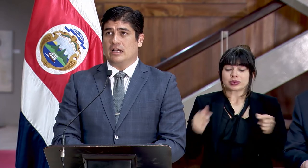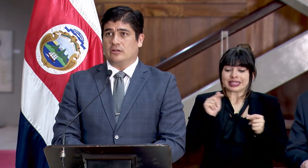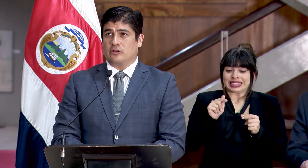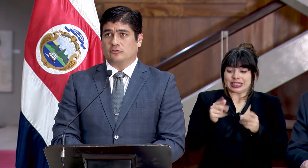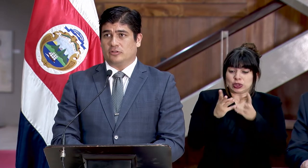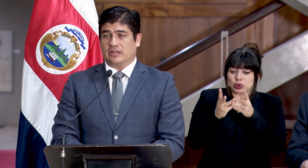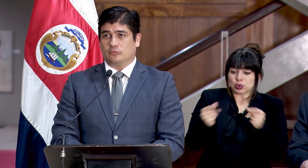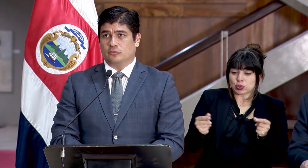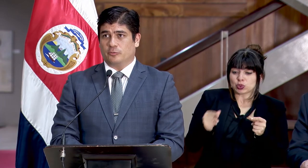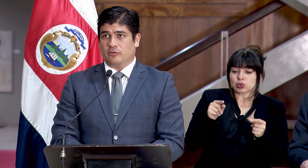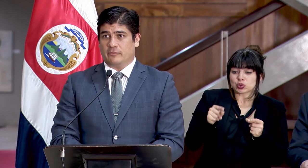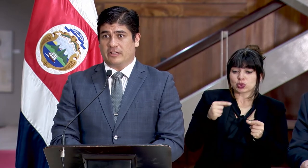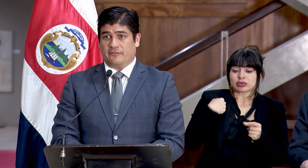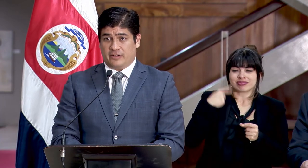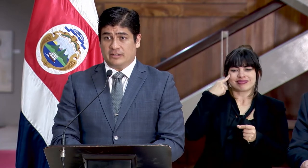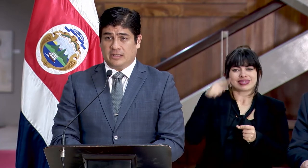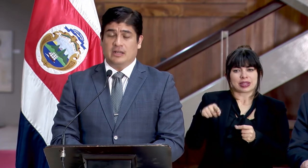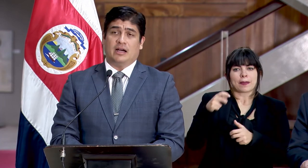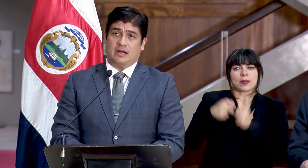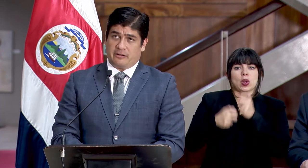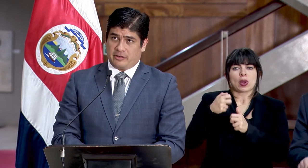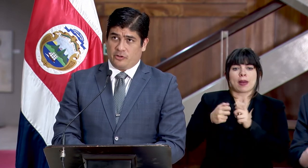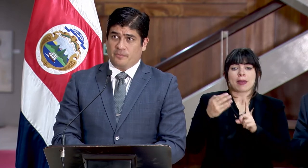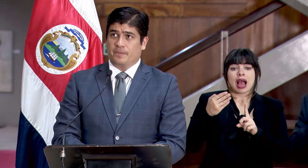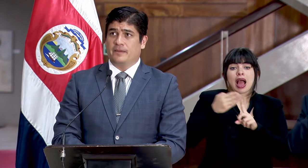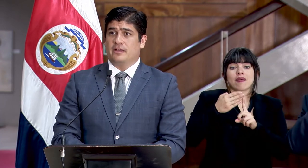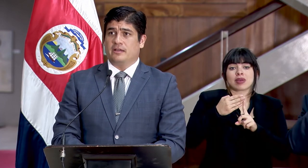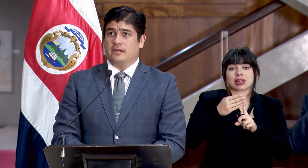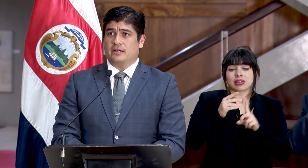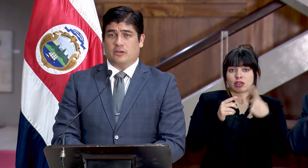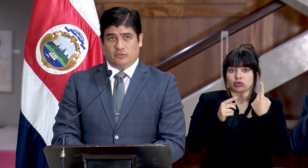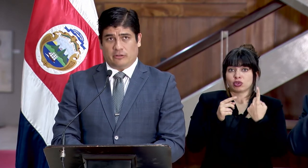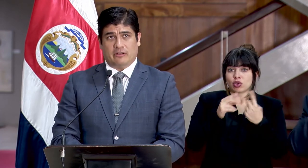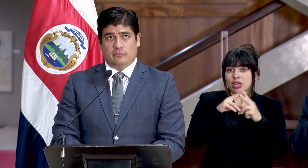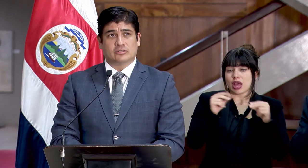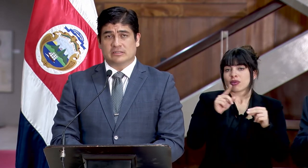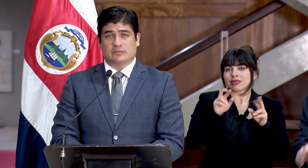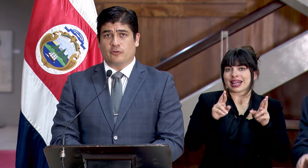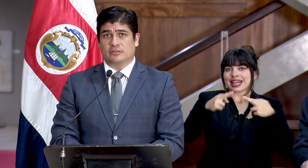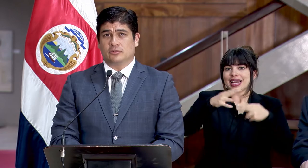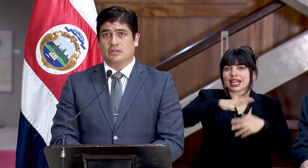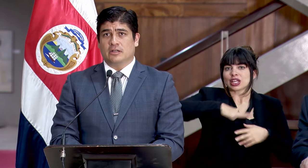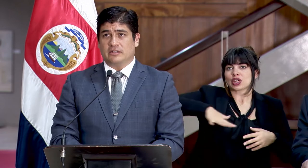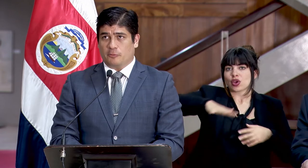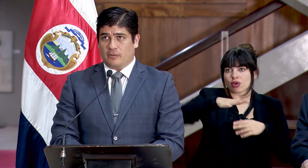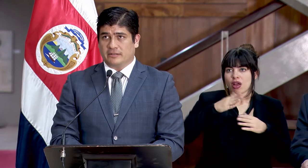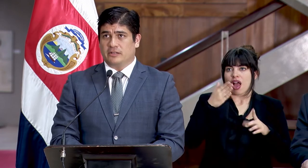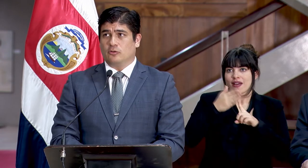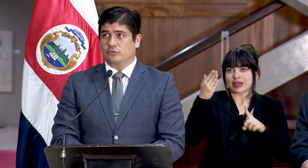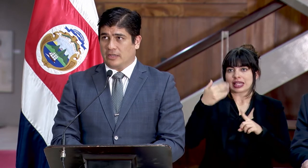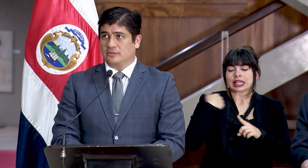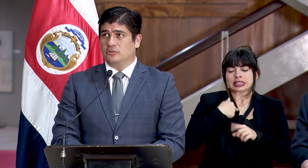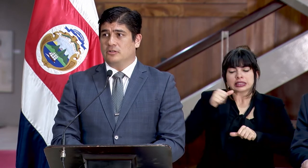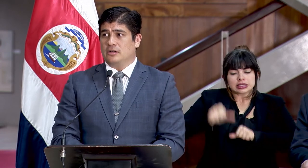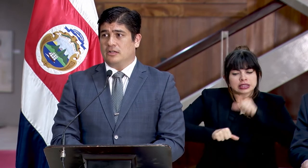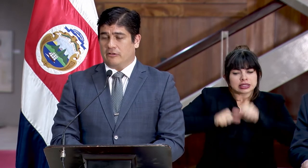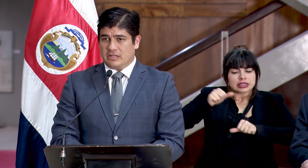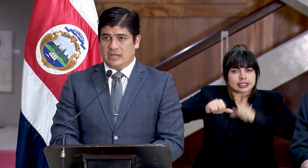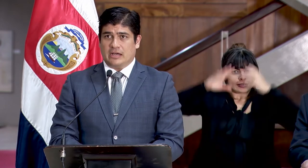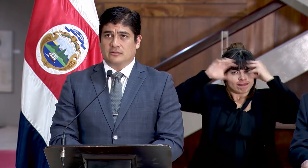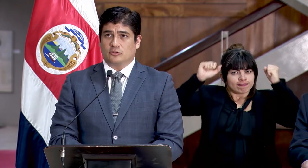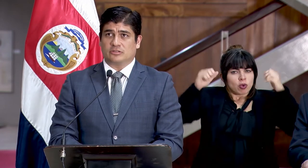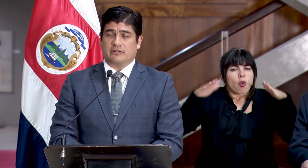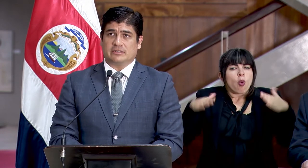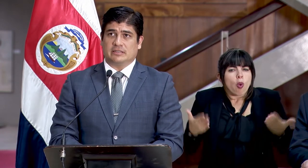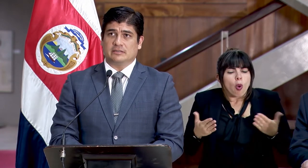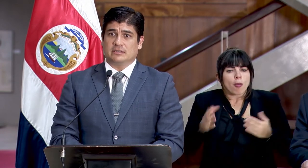soluciones a lo que consideramos un problema que afecta a la región. Y continuaremos en ese esfuerzo diplomático usando la